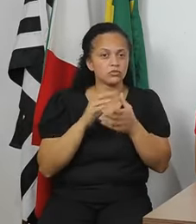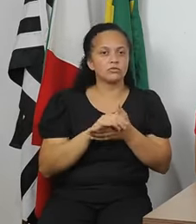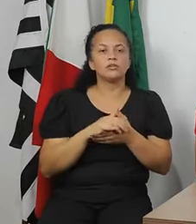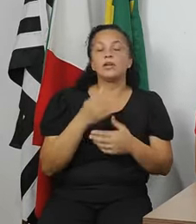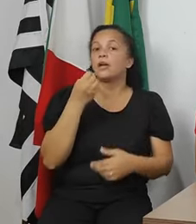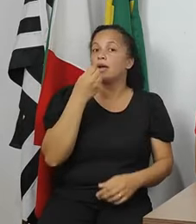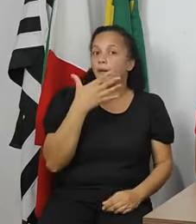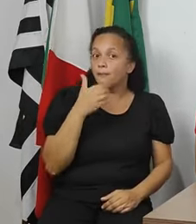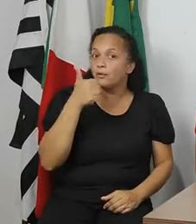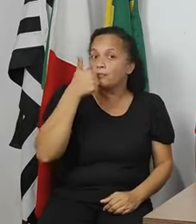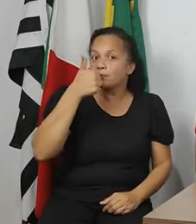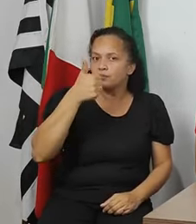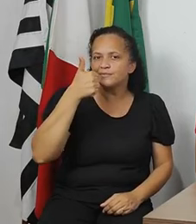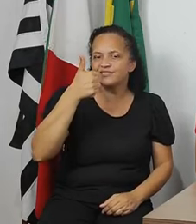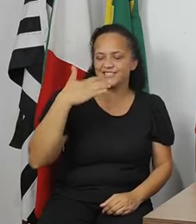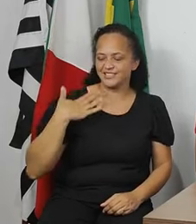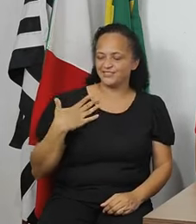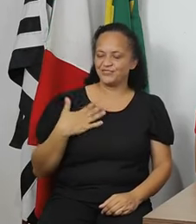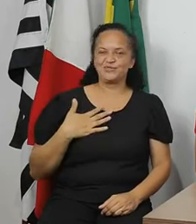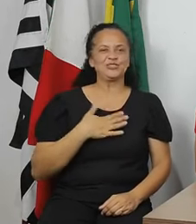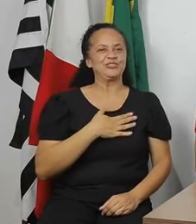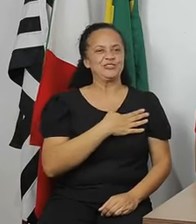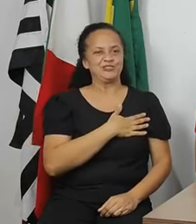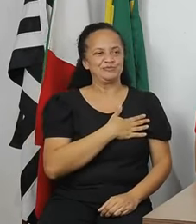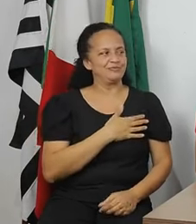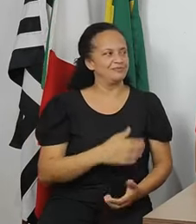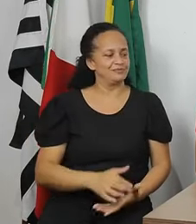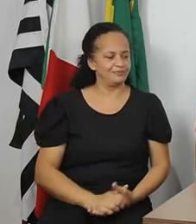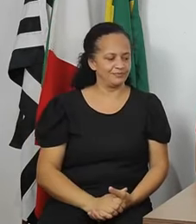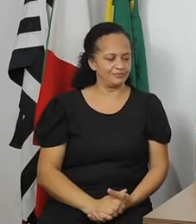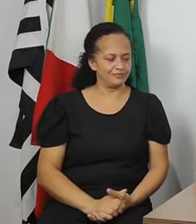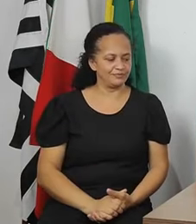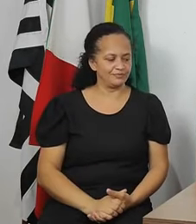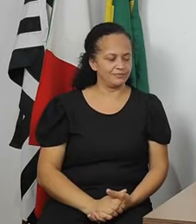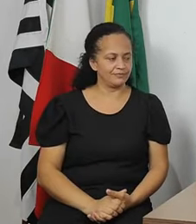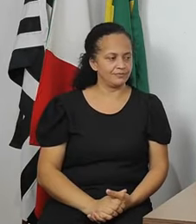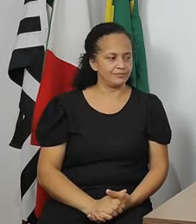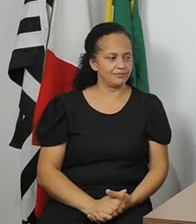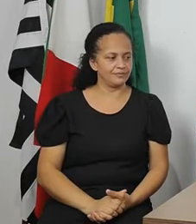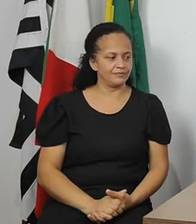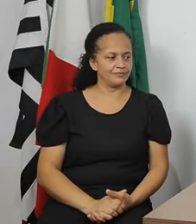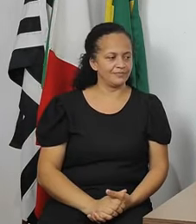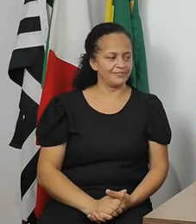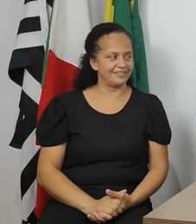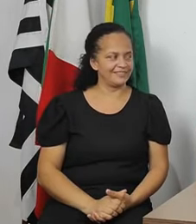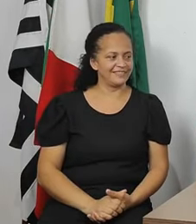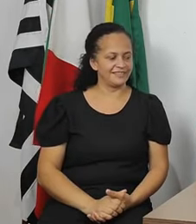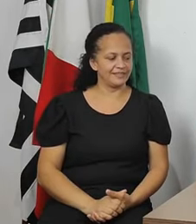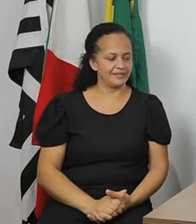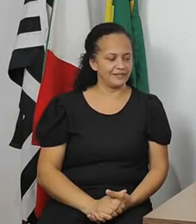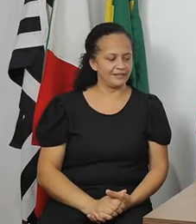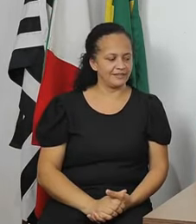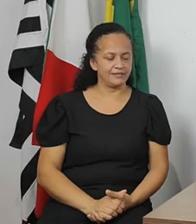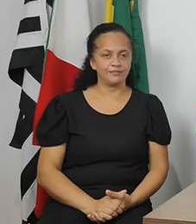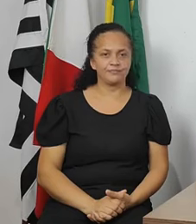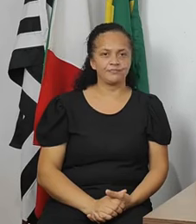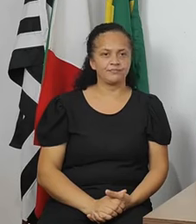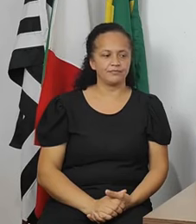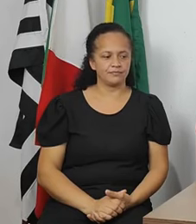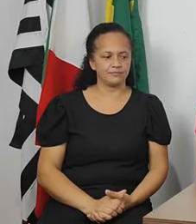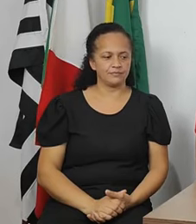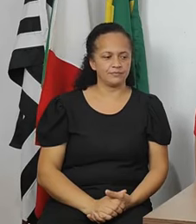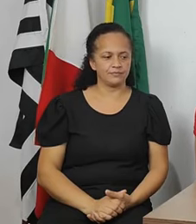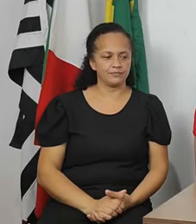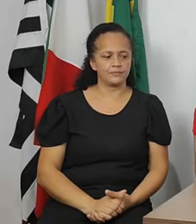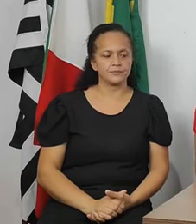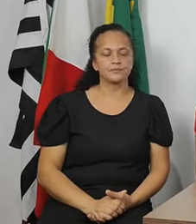ganhos positivos no nosso corpo, né? Quer falar alguma coisa? Sim, pode dizer. E aí acho que